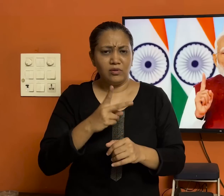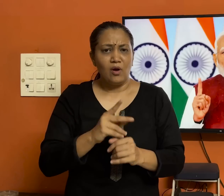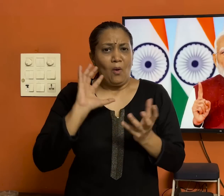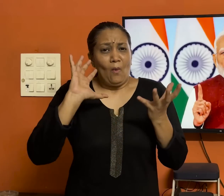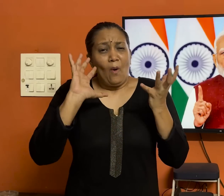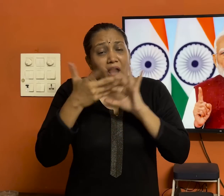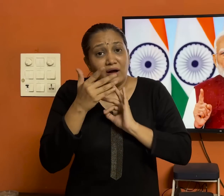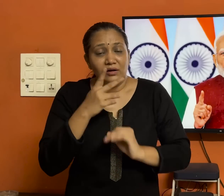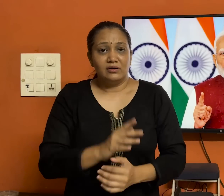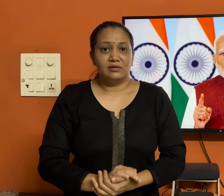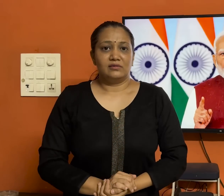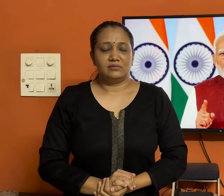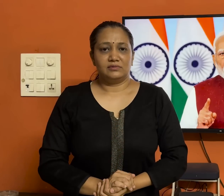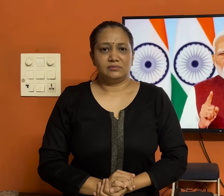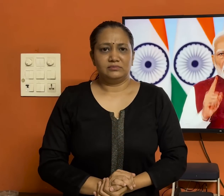दुनिया ने